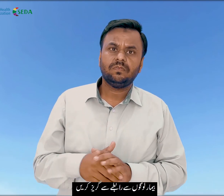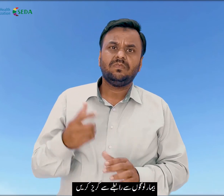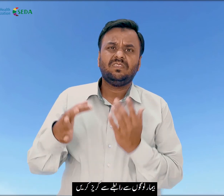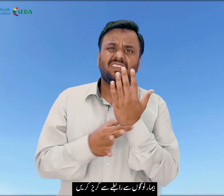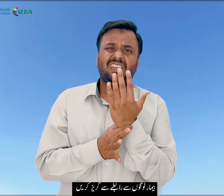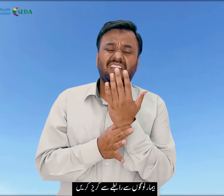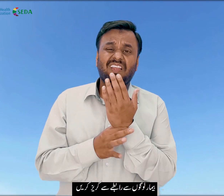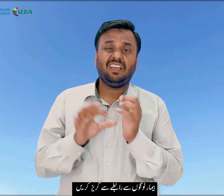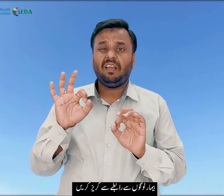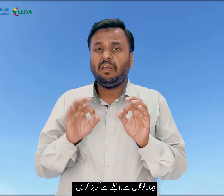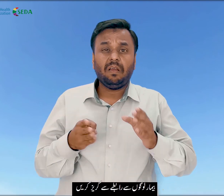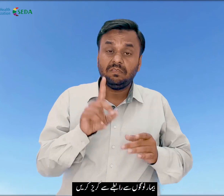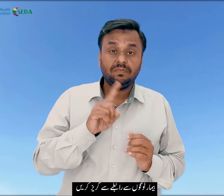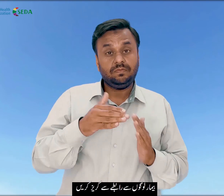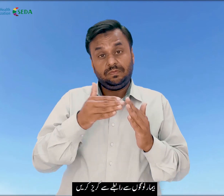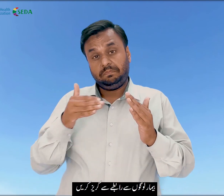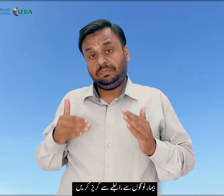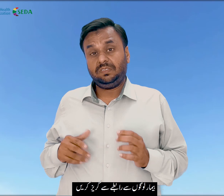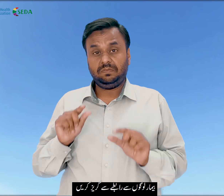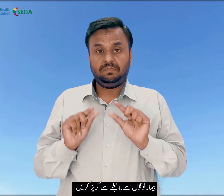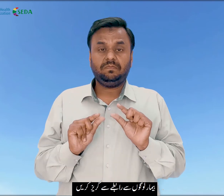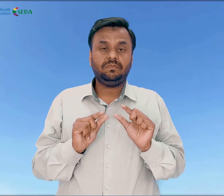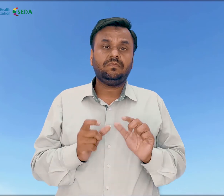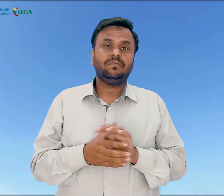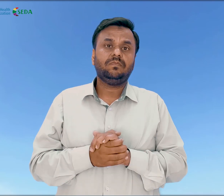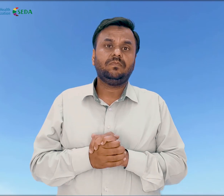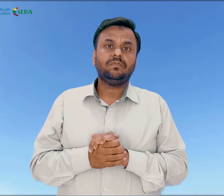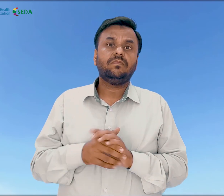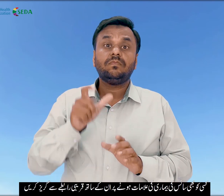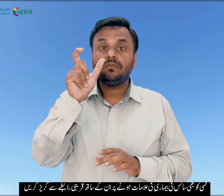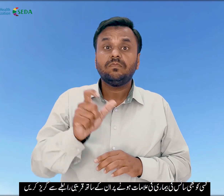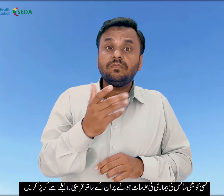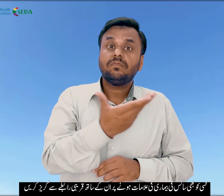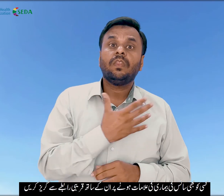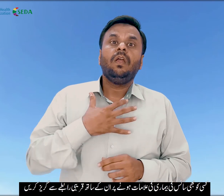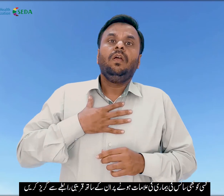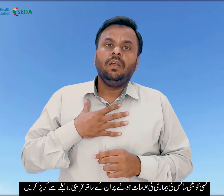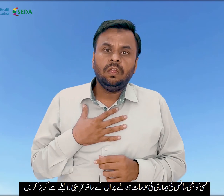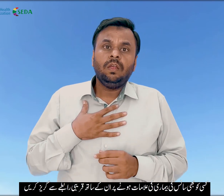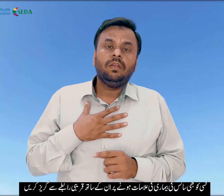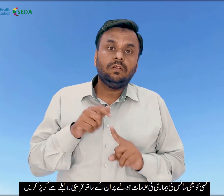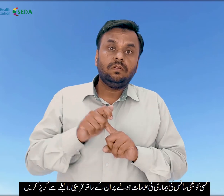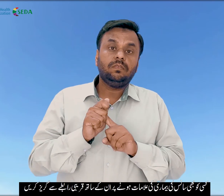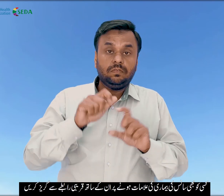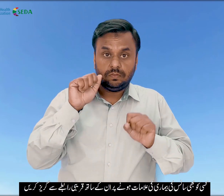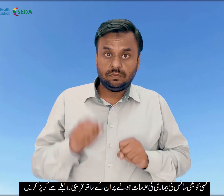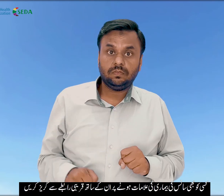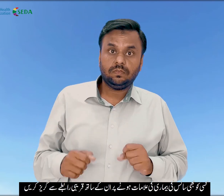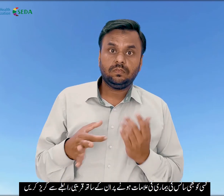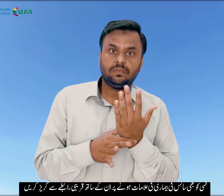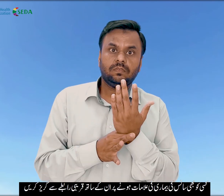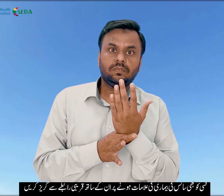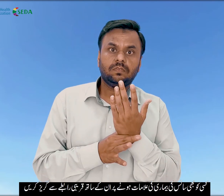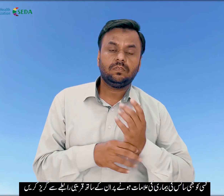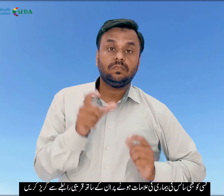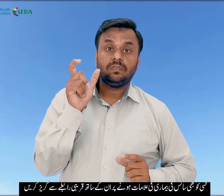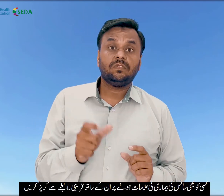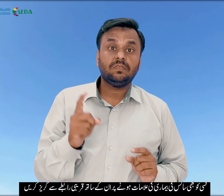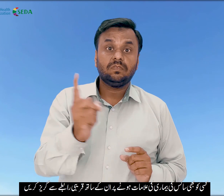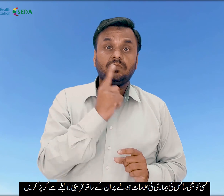بیمار لوگوں سے رابطے سے گریز کریں۔ کسی کو بھی سانس کی بیماری کی علامات ہونے پر ان کے